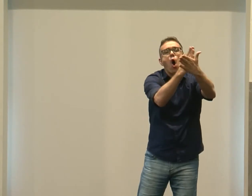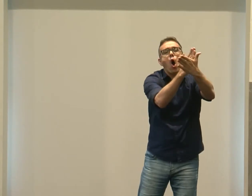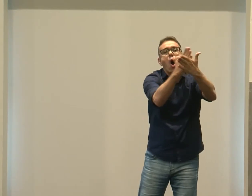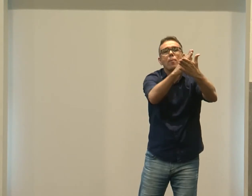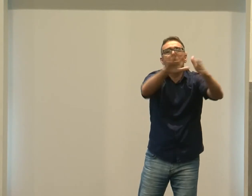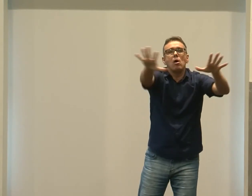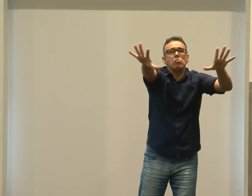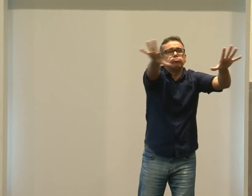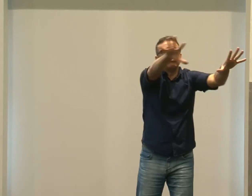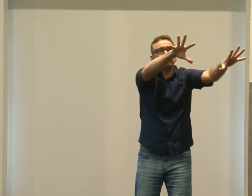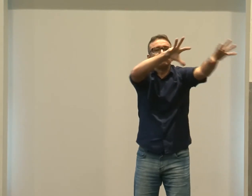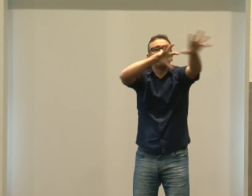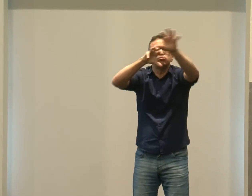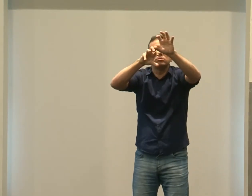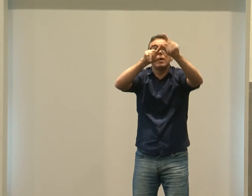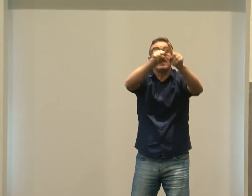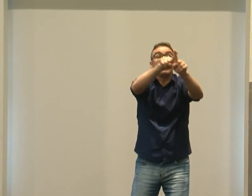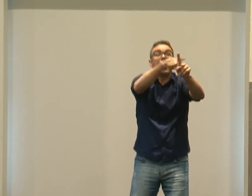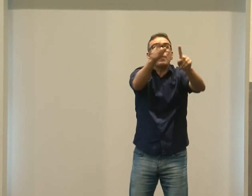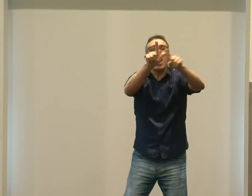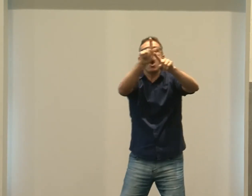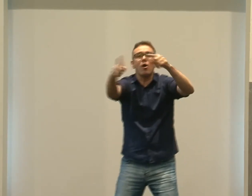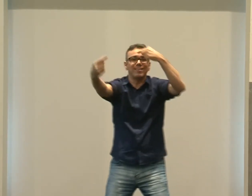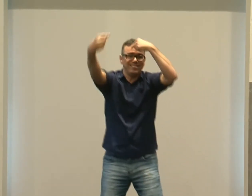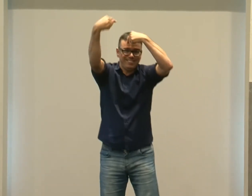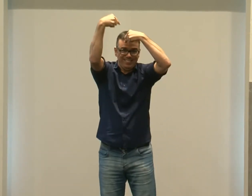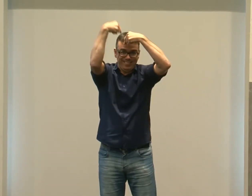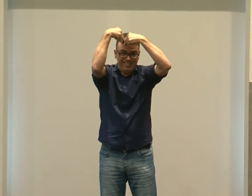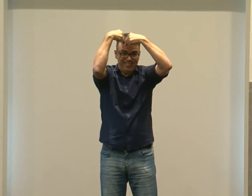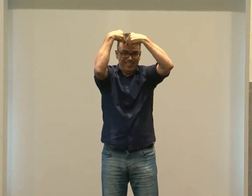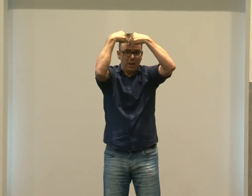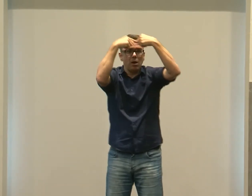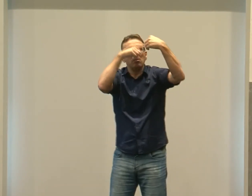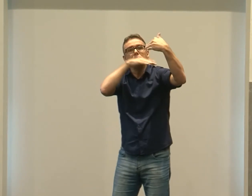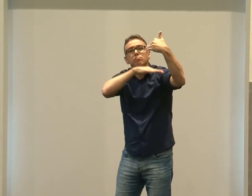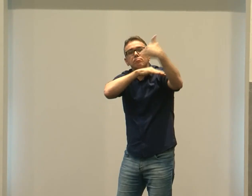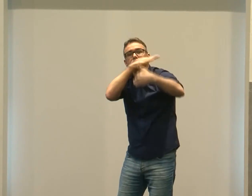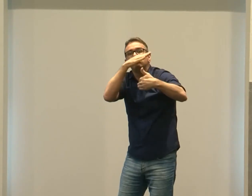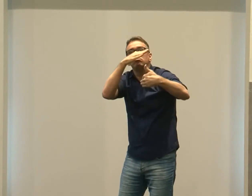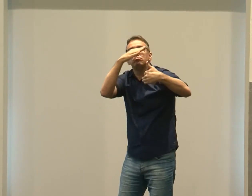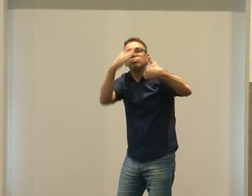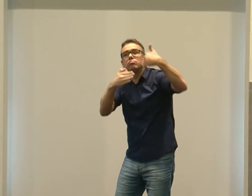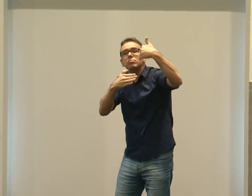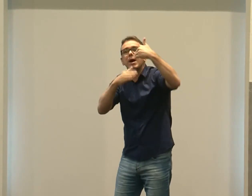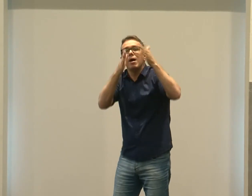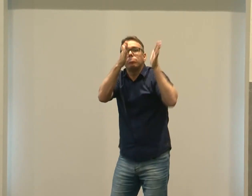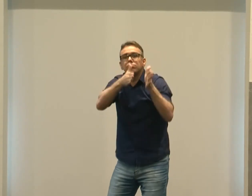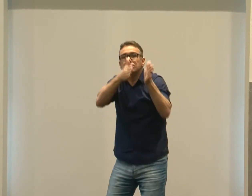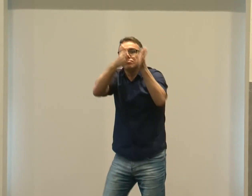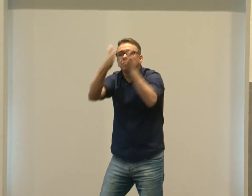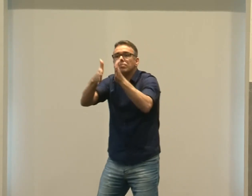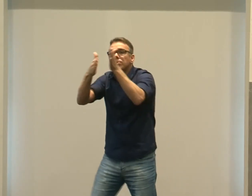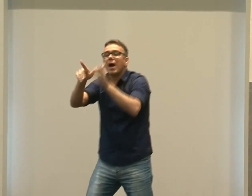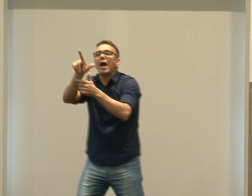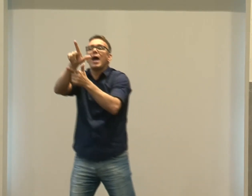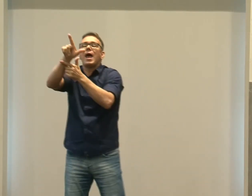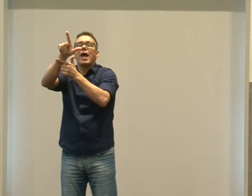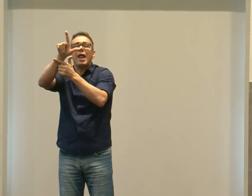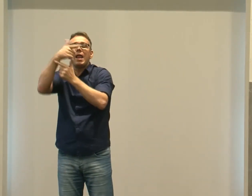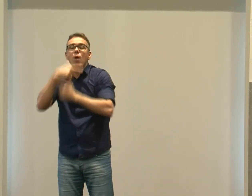E, você começa a ter contato, e só depois que a língua I, a gramática universal,